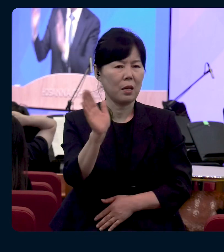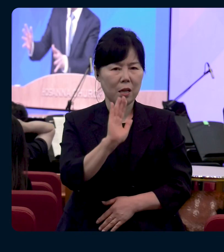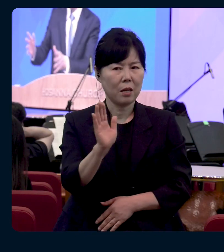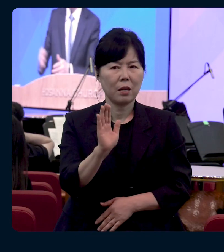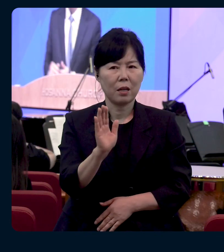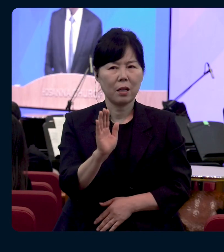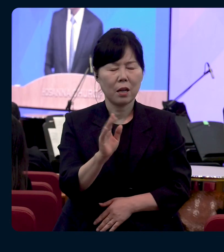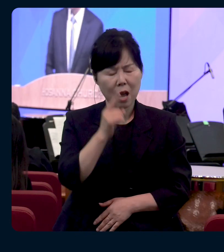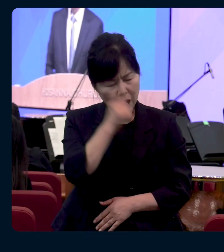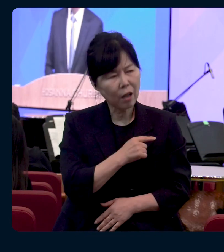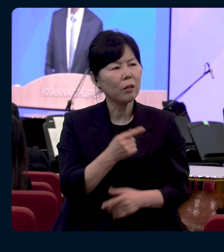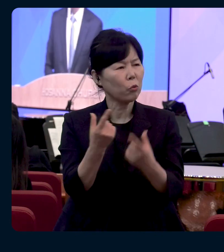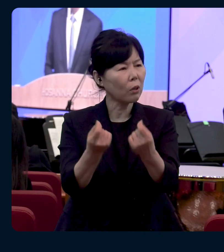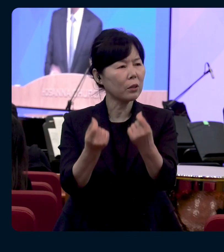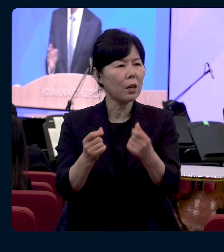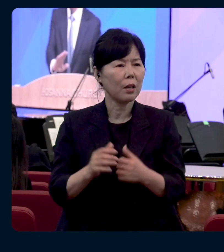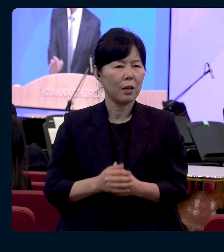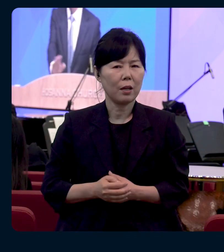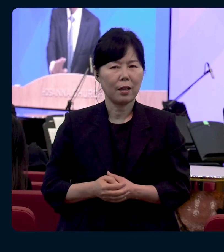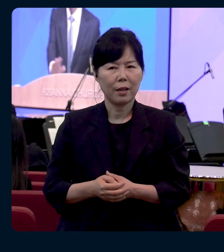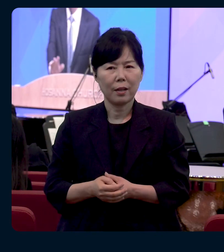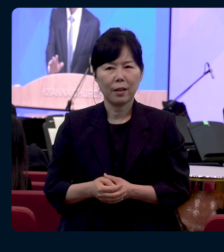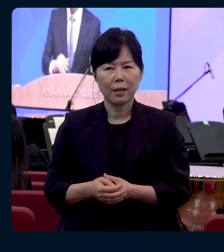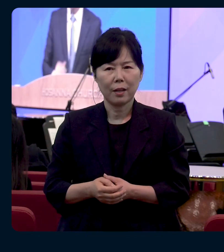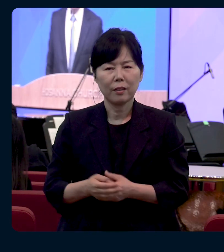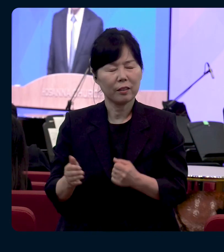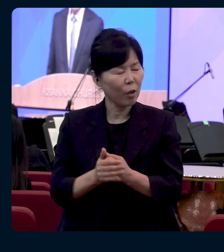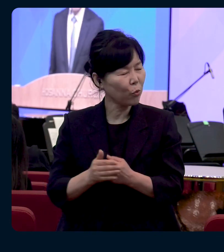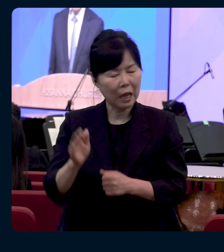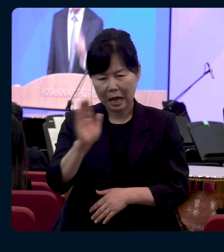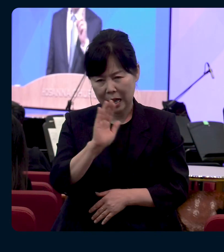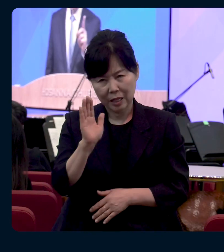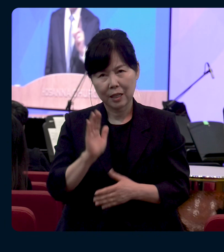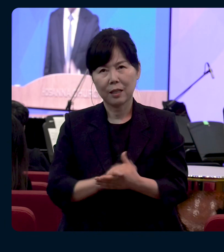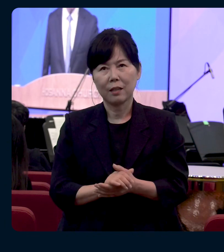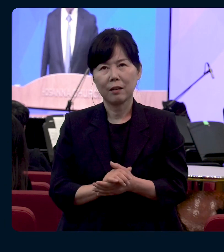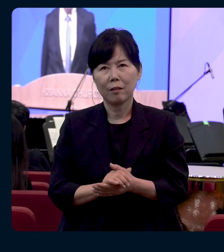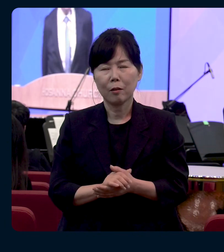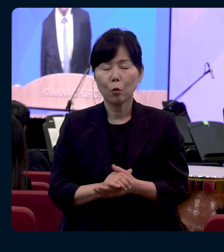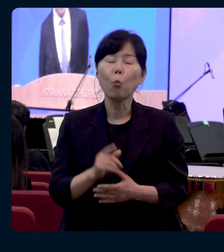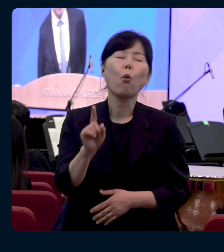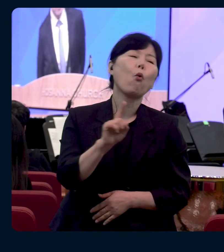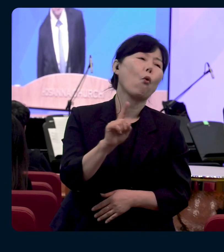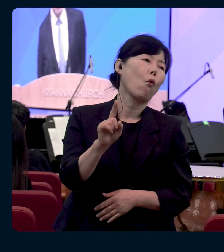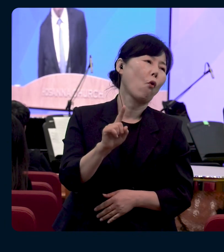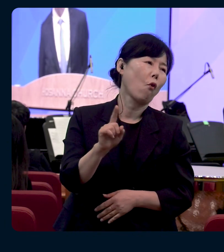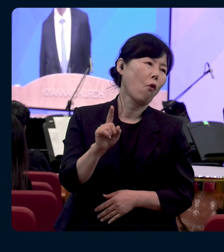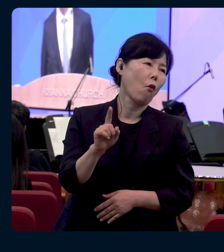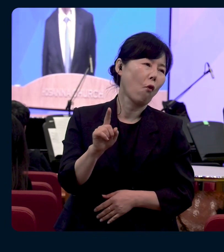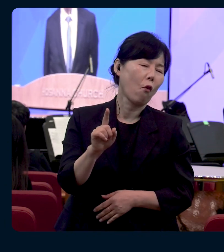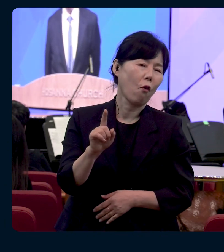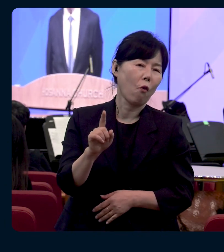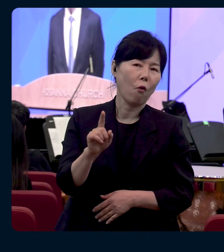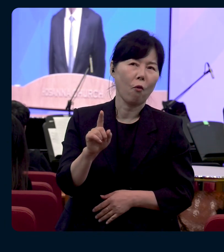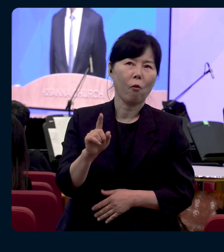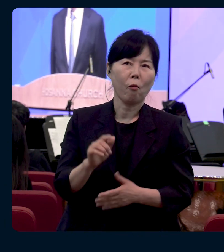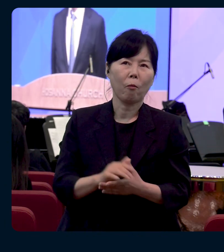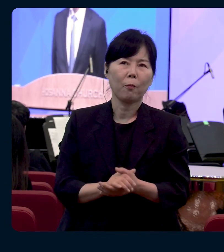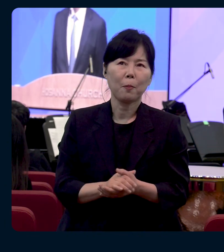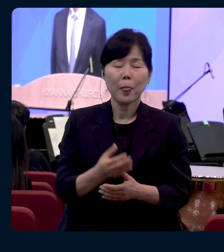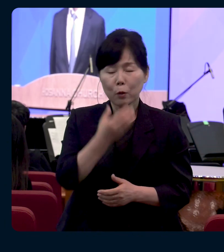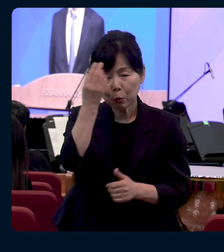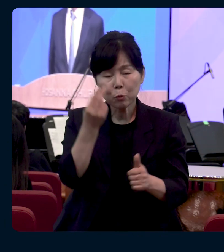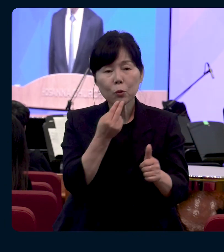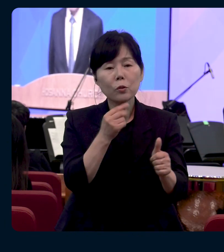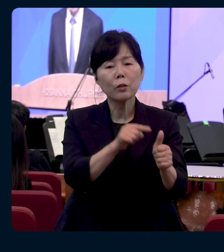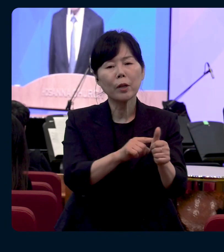정말 그것도 악한 거예요. 그러니까 그것일 수가 없다는 거죠. 자, 그럼 뭐냐? 지금 요셉이